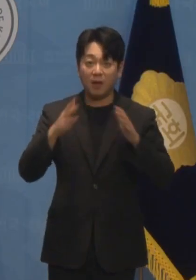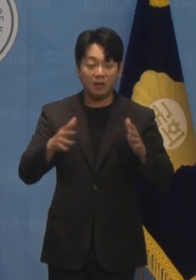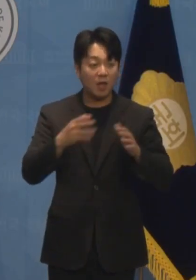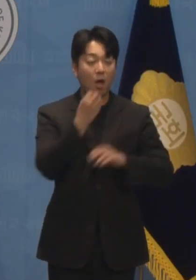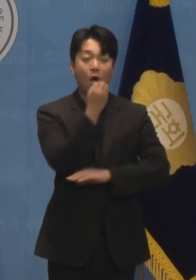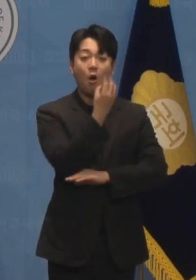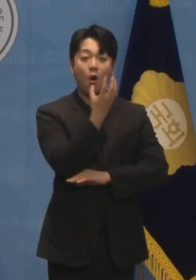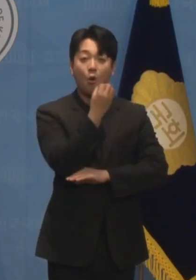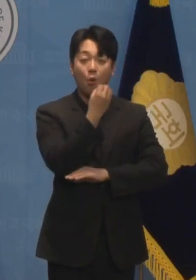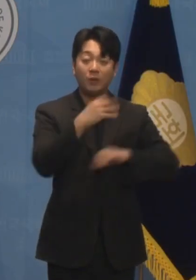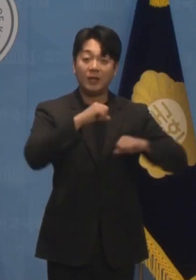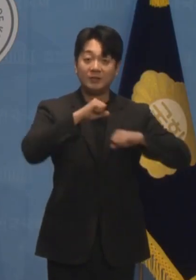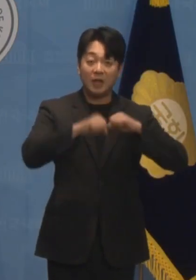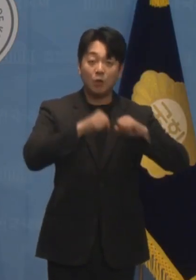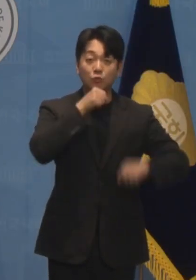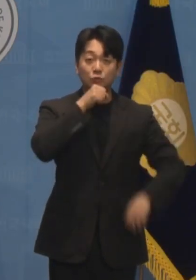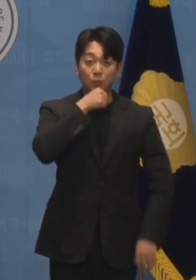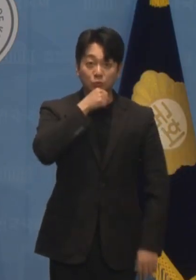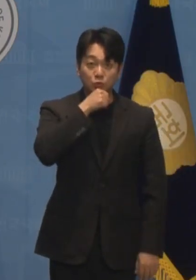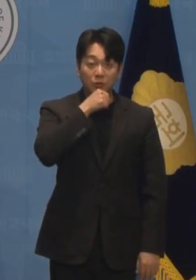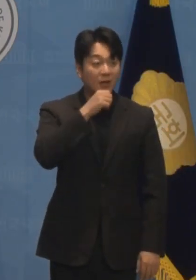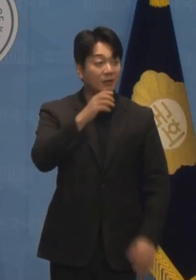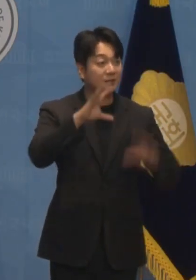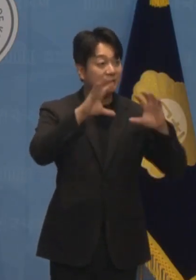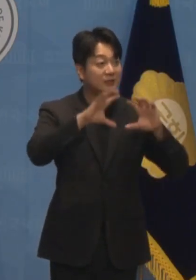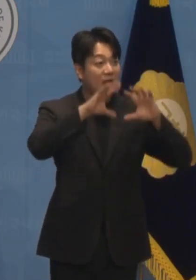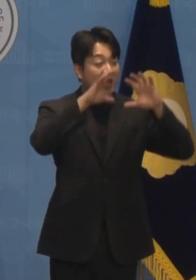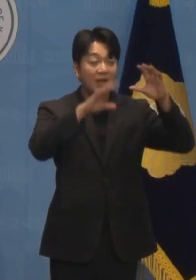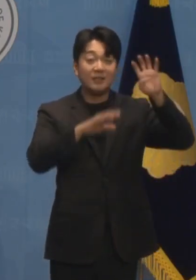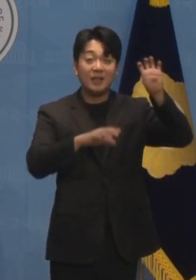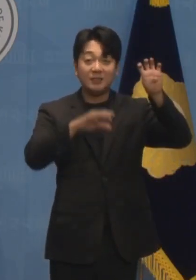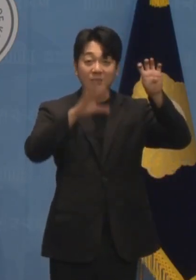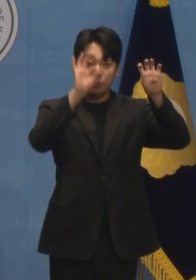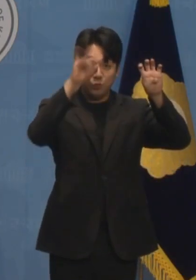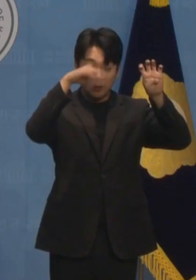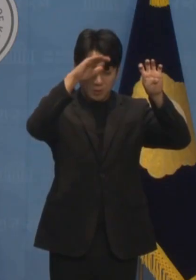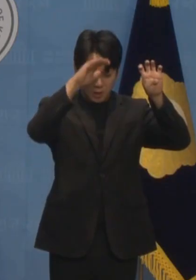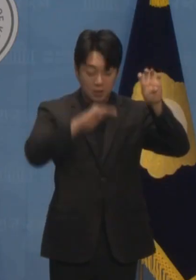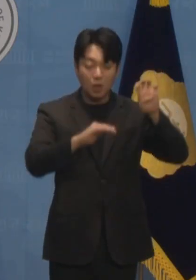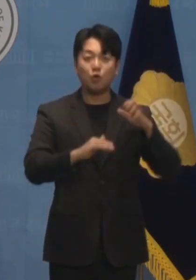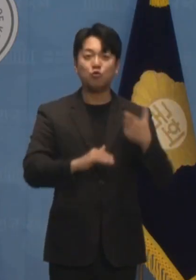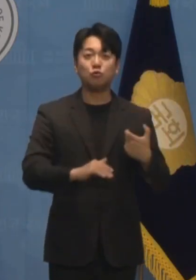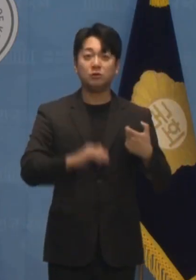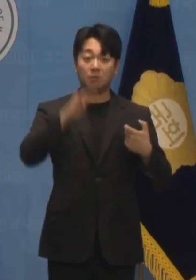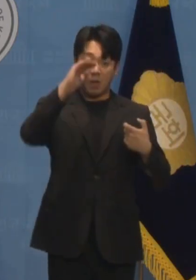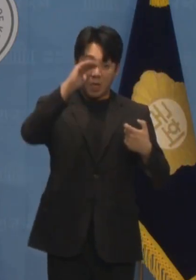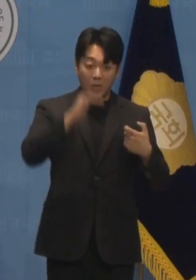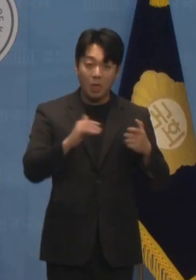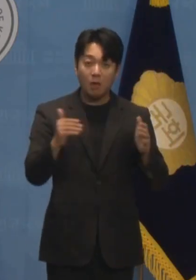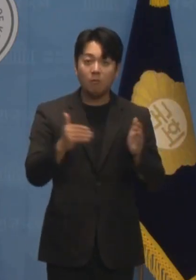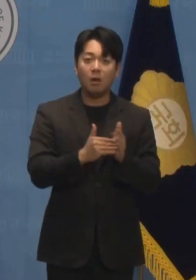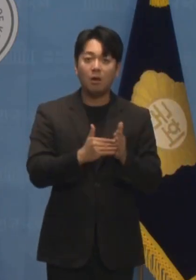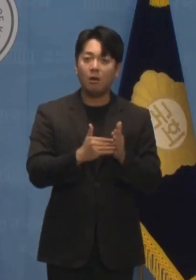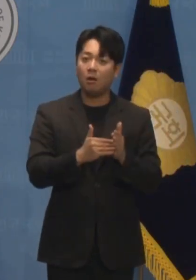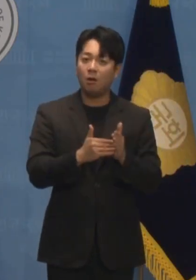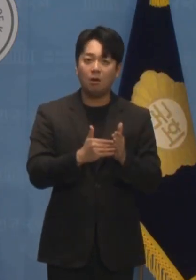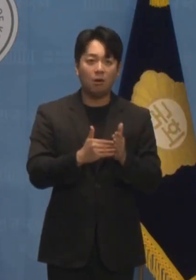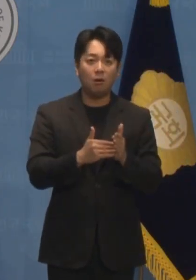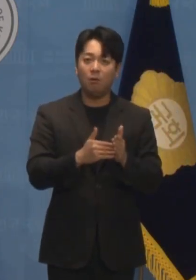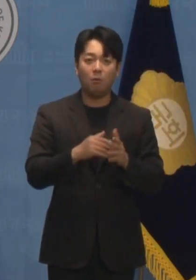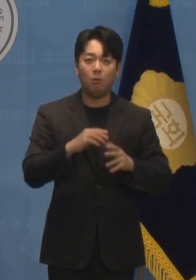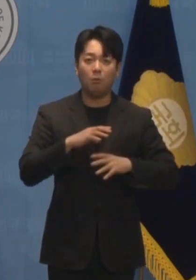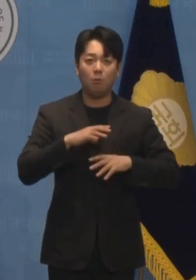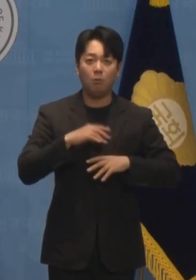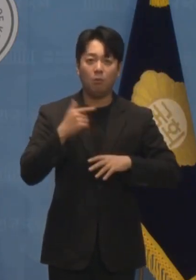지수가 41위에서 62위로 추락한 것은 결코 우연의 일이 아닙니다.